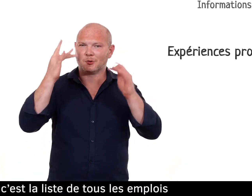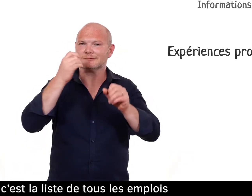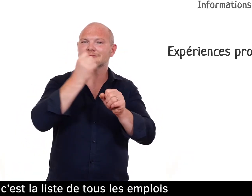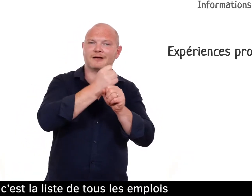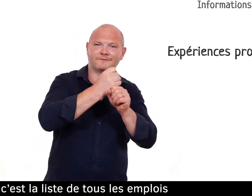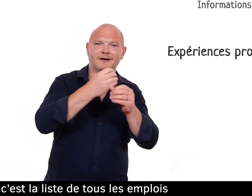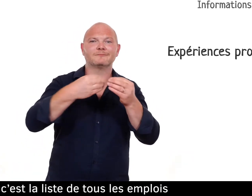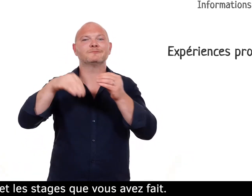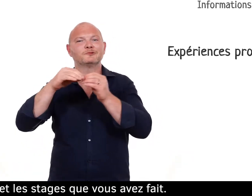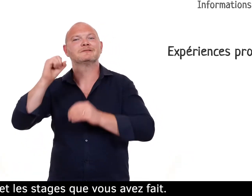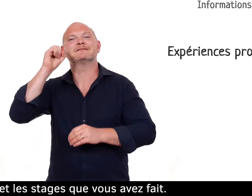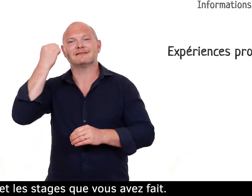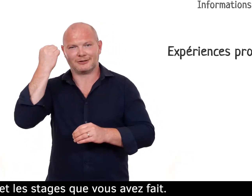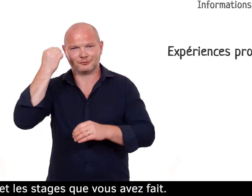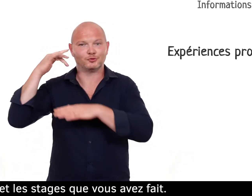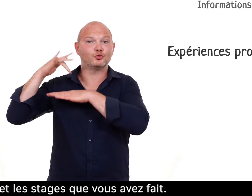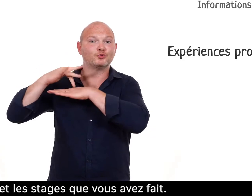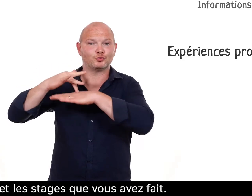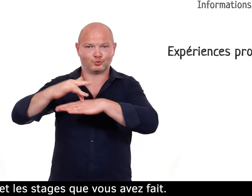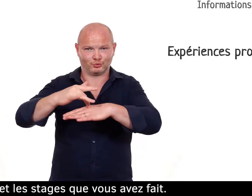emplois et les stages que vous avez fait.